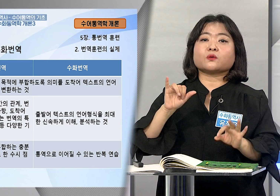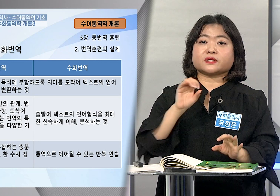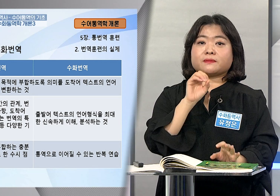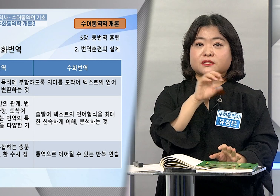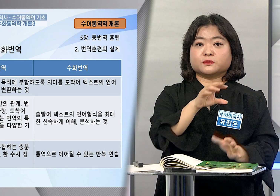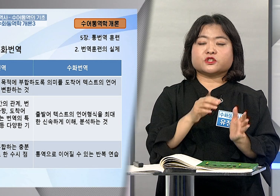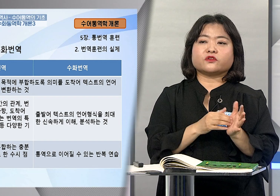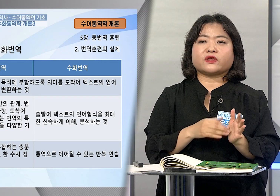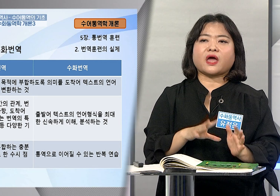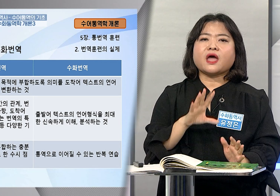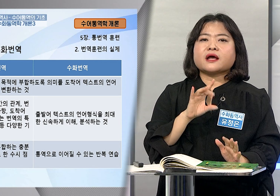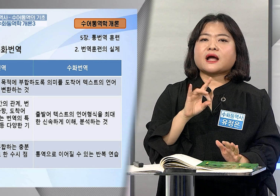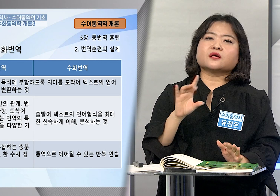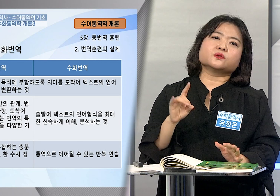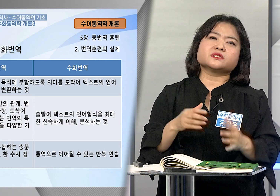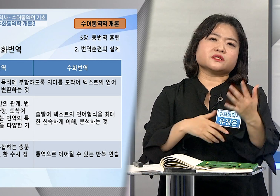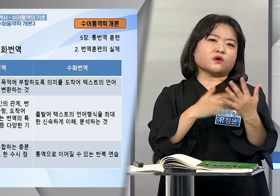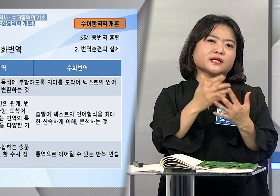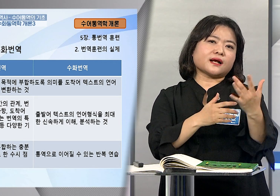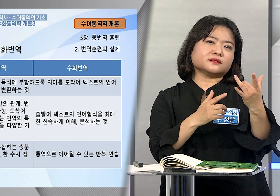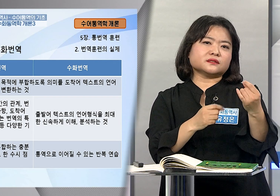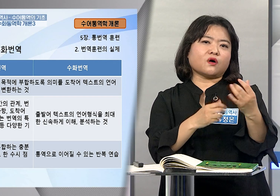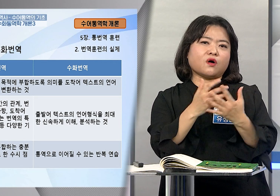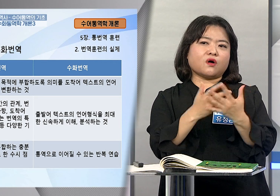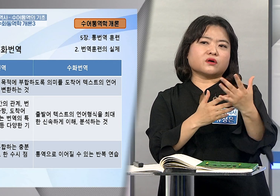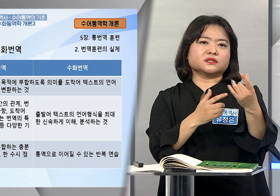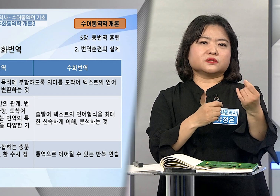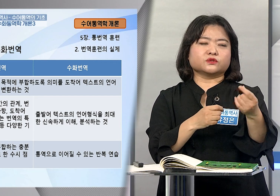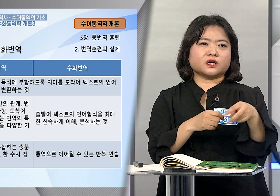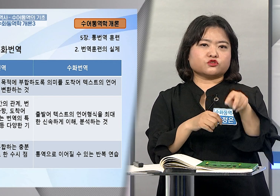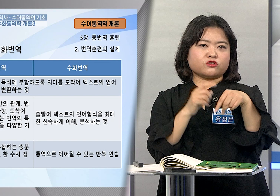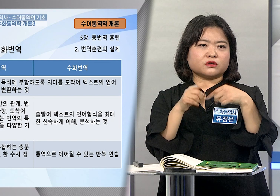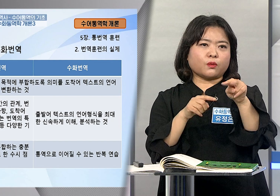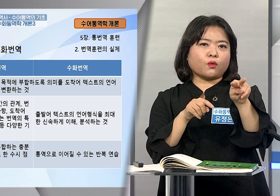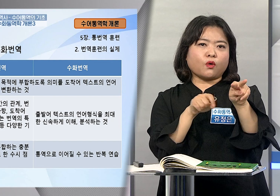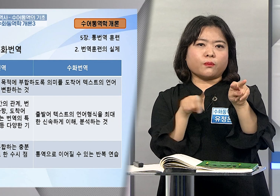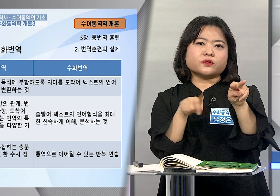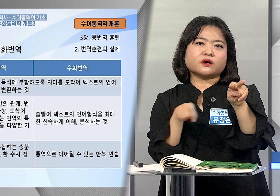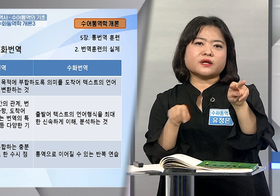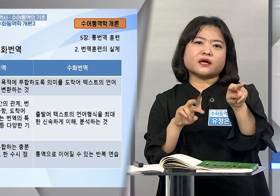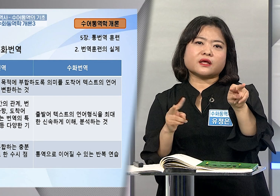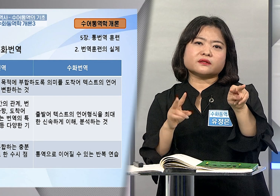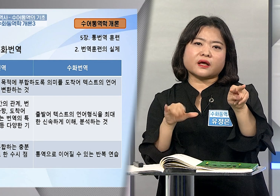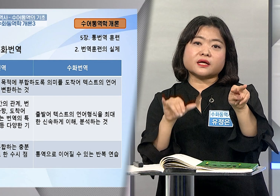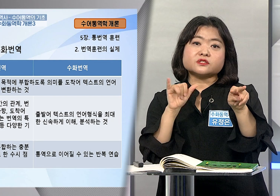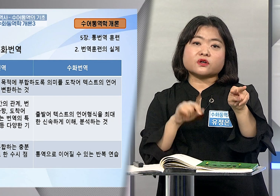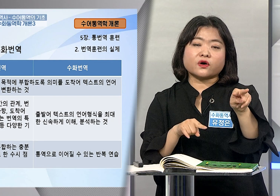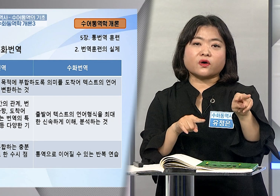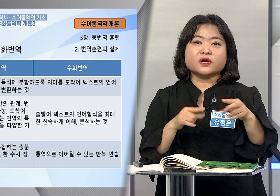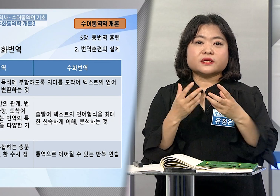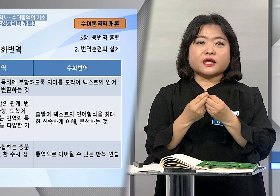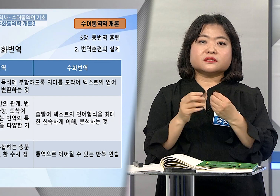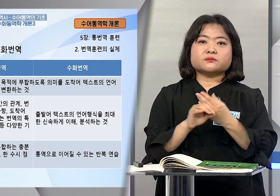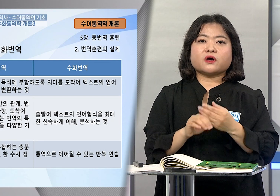제가 말씀을 드렸는데 간혹 이제 영상 같은 거를 우리가 수어를 보고 번역을 해야 되는 때가 있어요. 예를